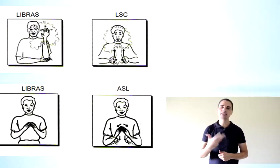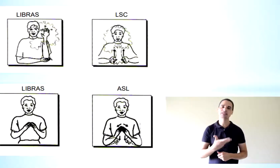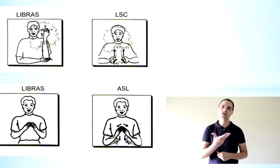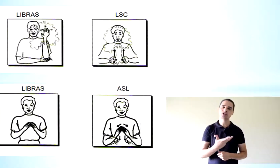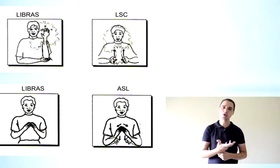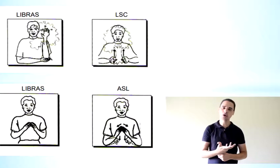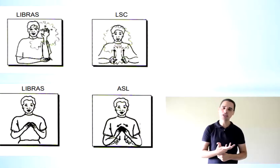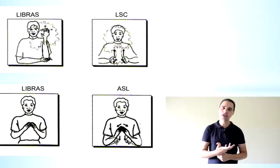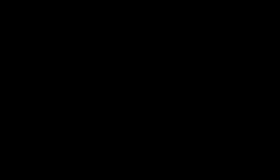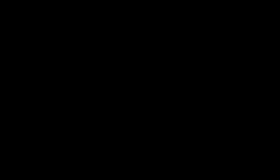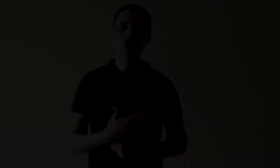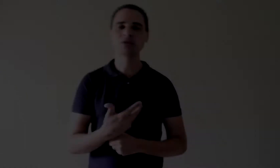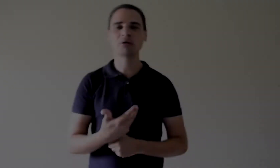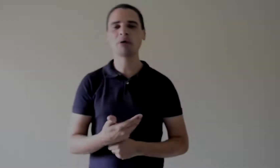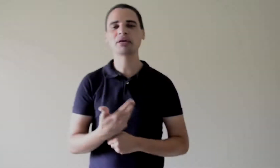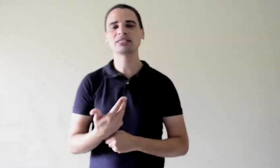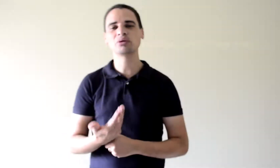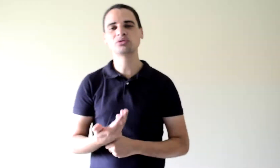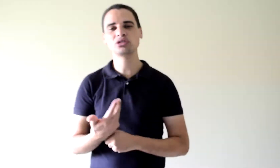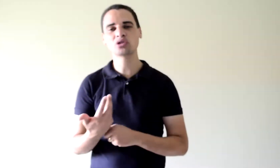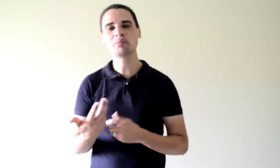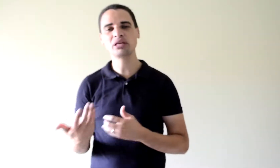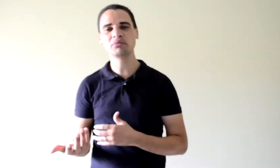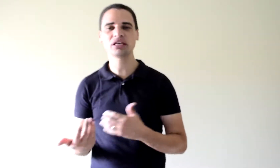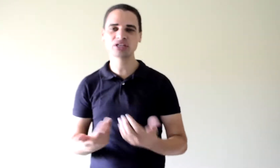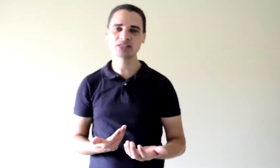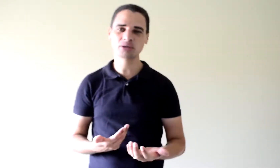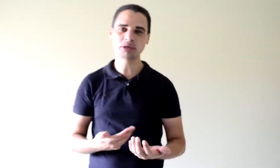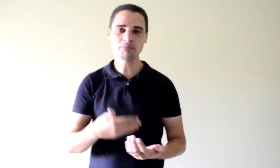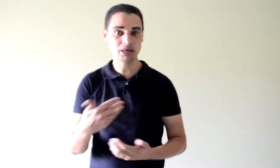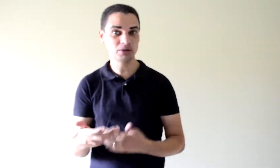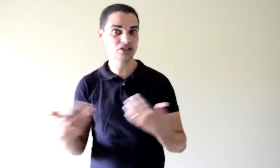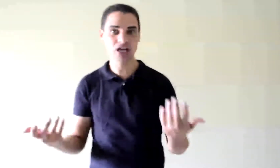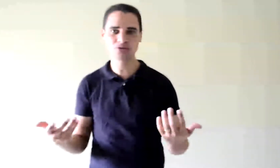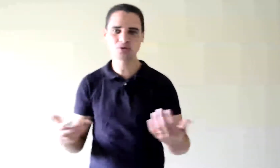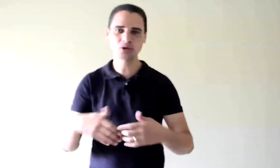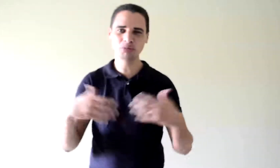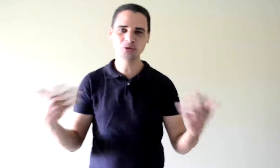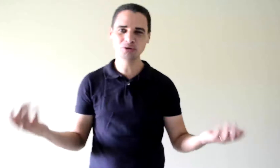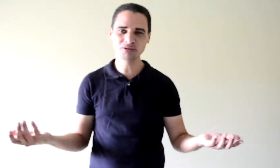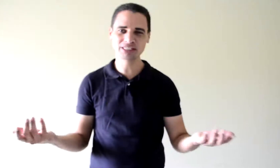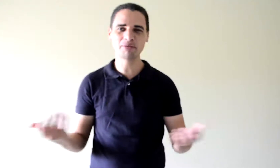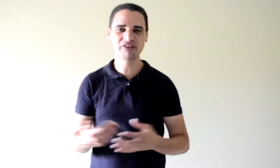seja icônica, isso não é uma questão de só mímica e gesto, porque mímica e gesto todo mundo sabe